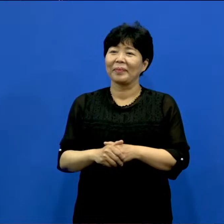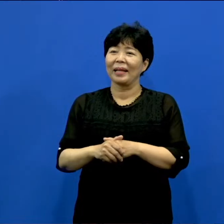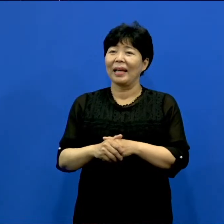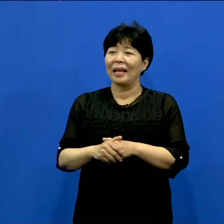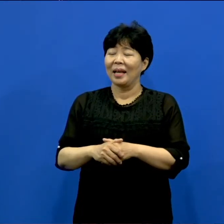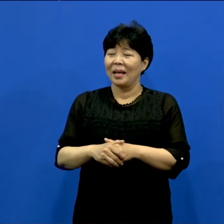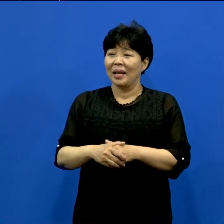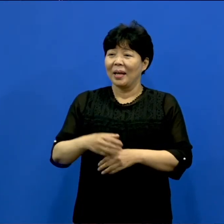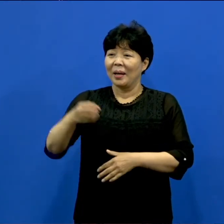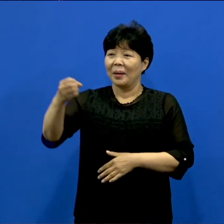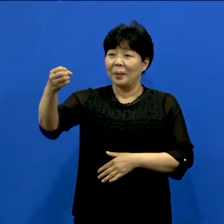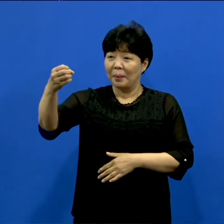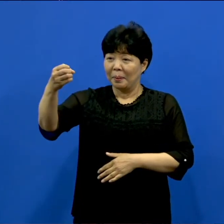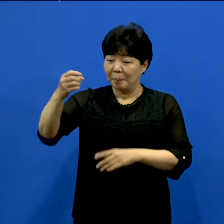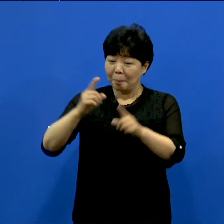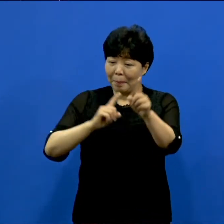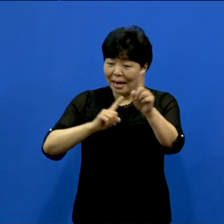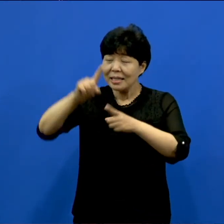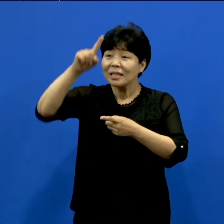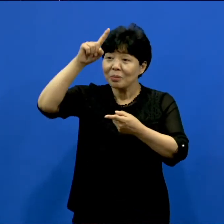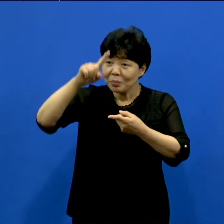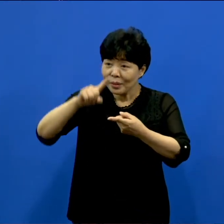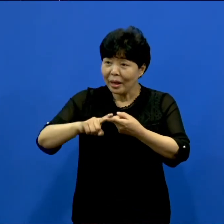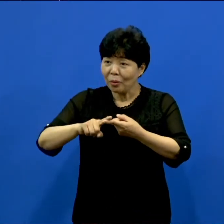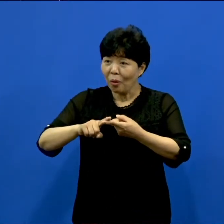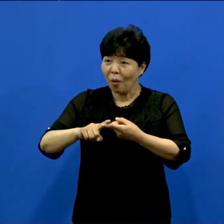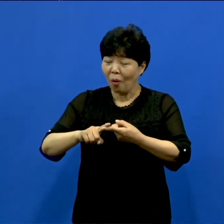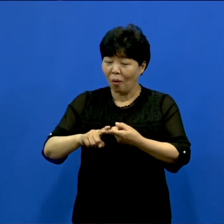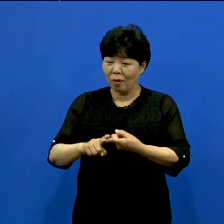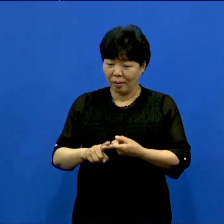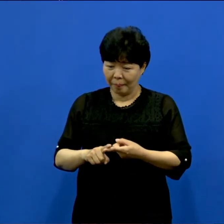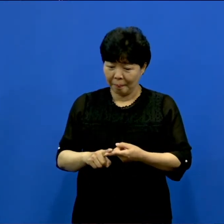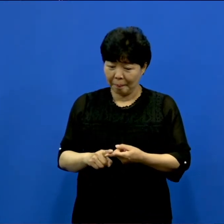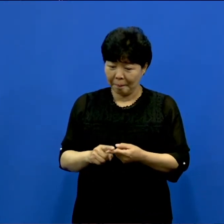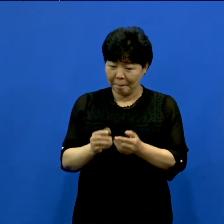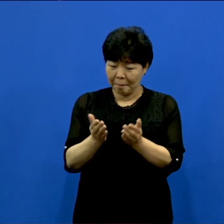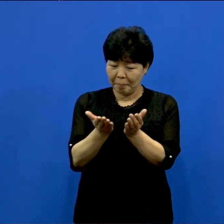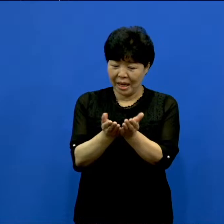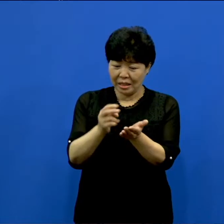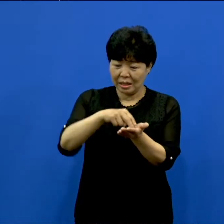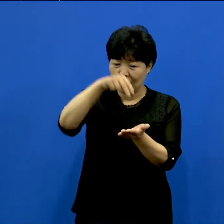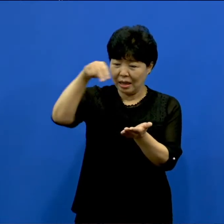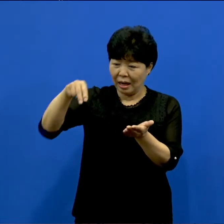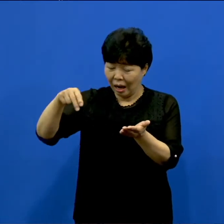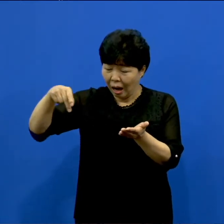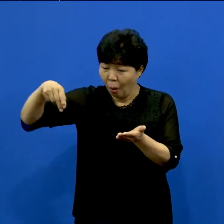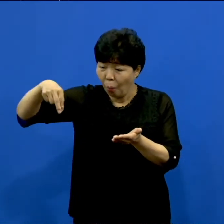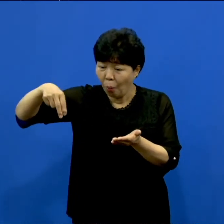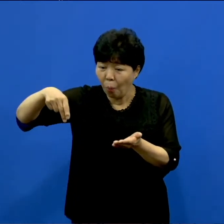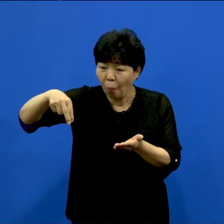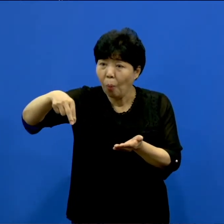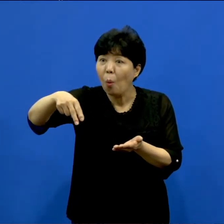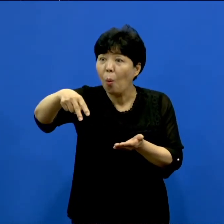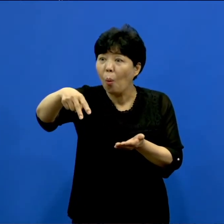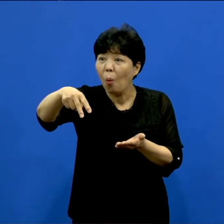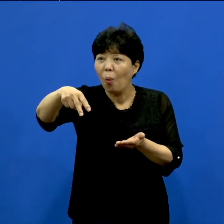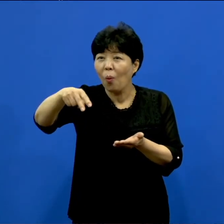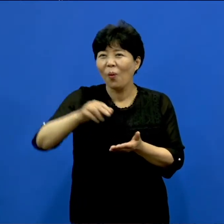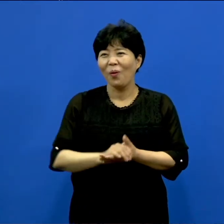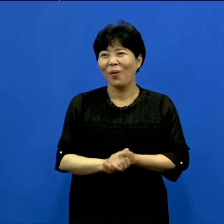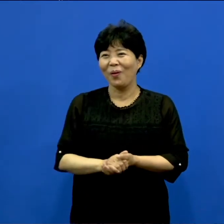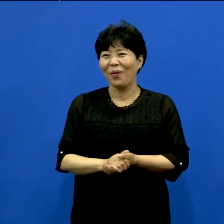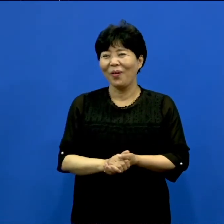오라는 그 말씀을 받고 그대로 행동해요. 어떻게 됐죠? 무리를 건넌 거죠. 물론